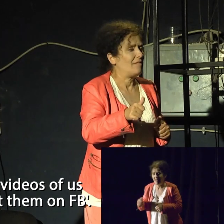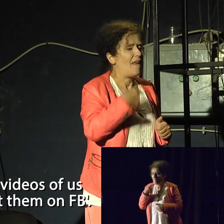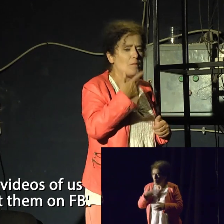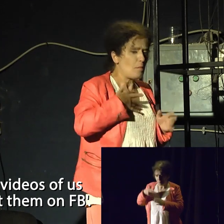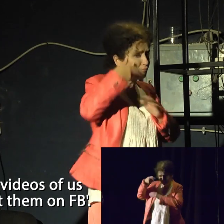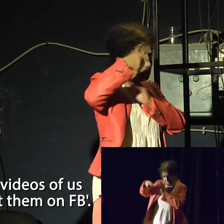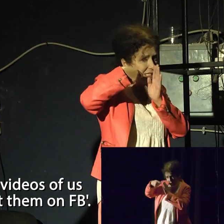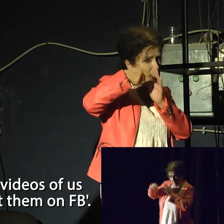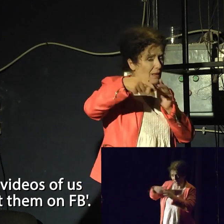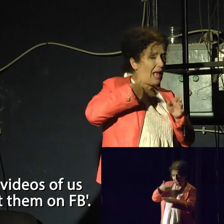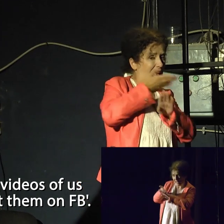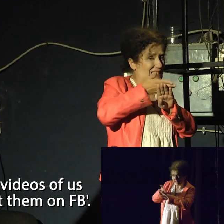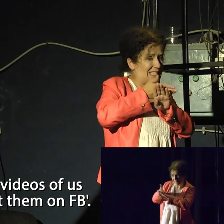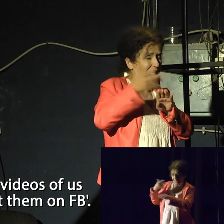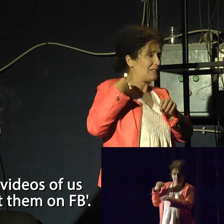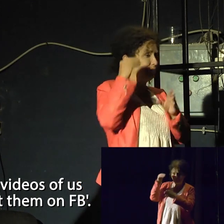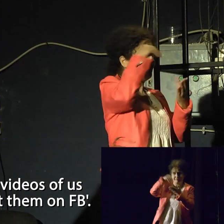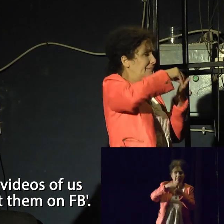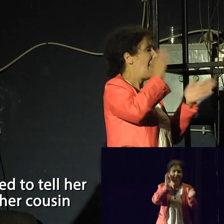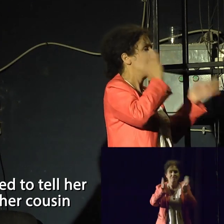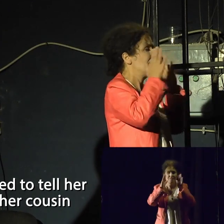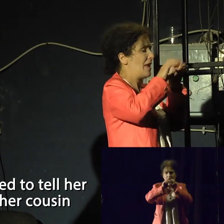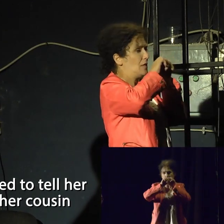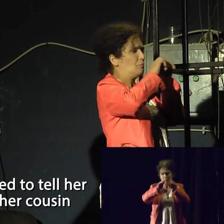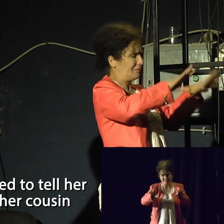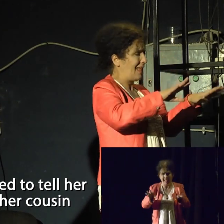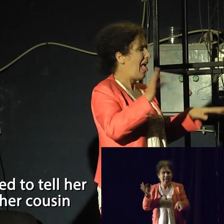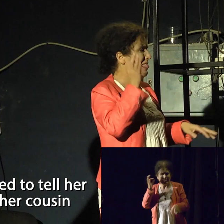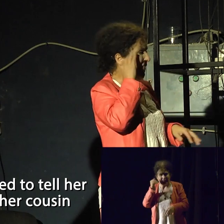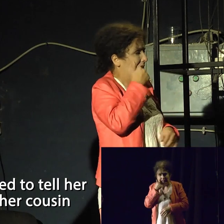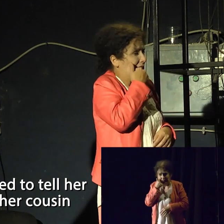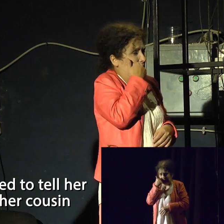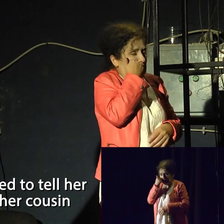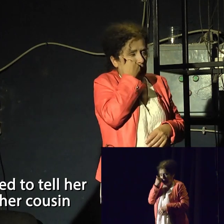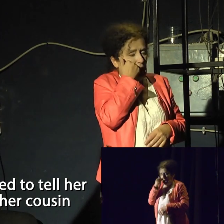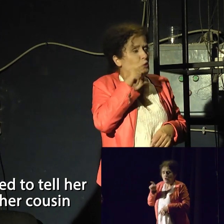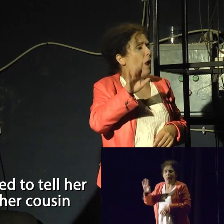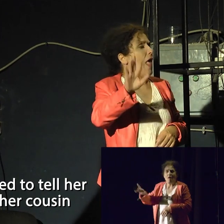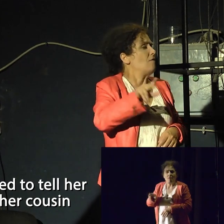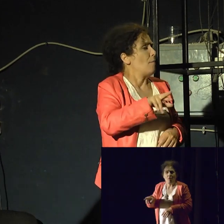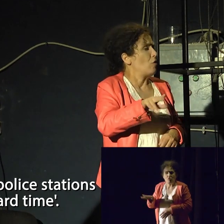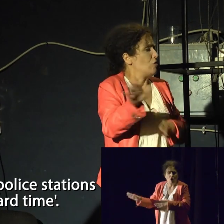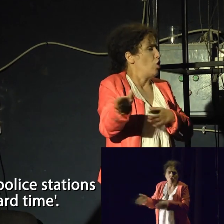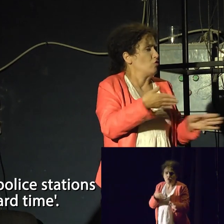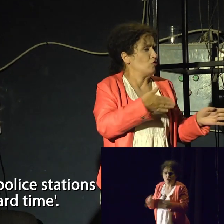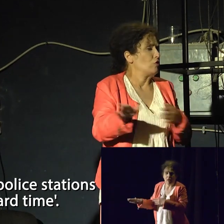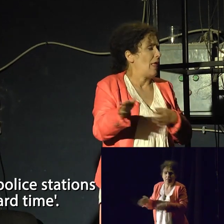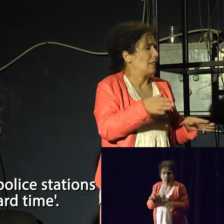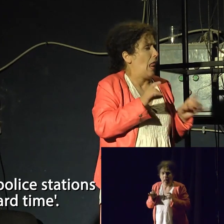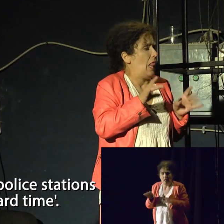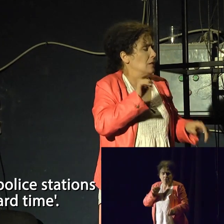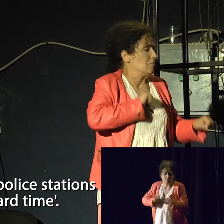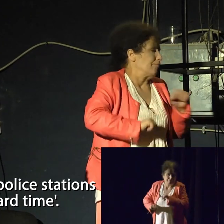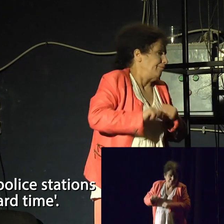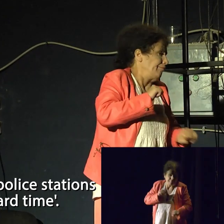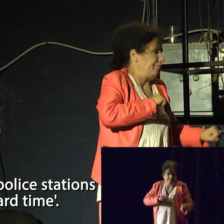имам снимки како имаме секс, ќе ги ставам на Facebook. Многу беше срам да ѝ каже на незините, па со братучетка ѝ шетаа по полиција и се мачаа